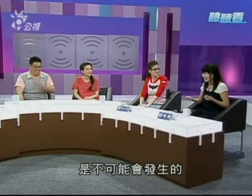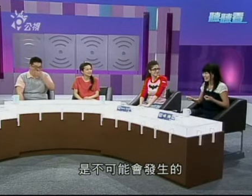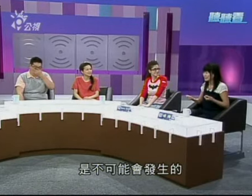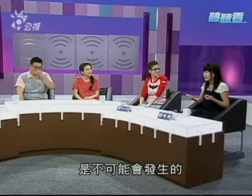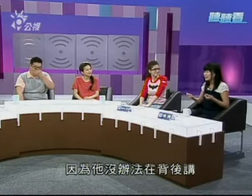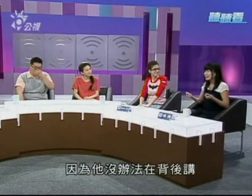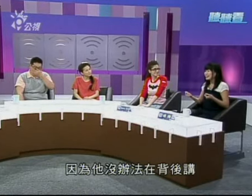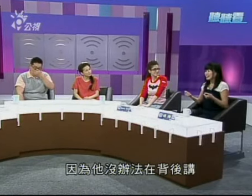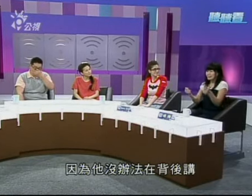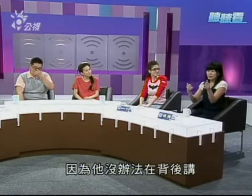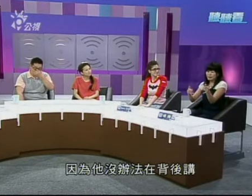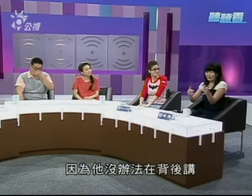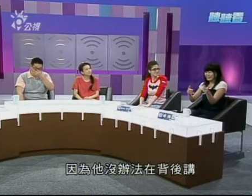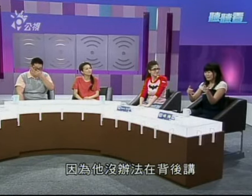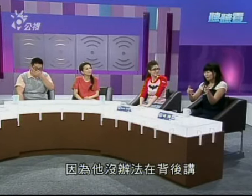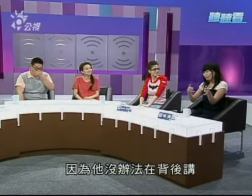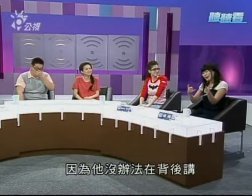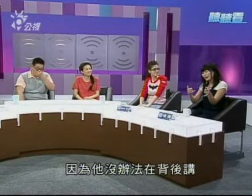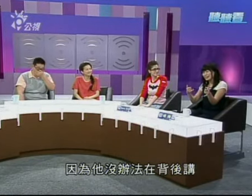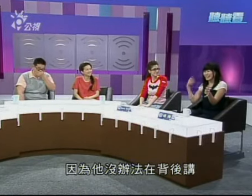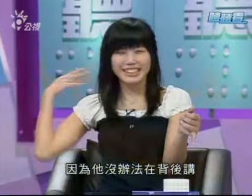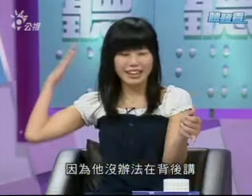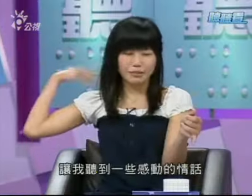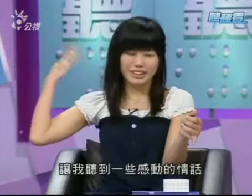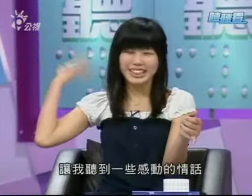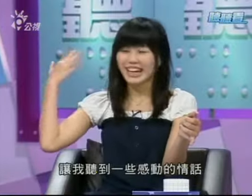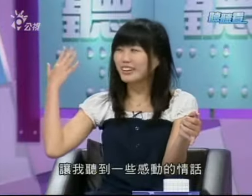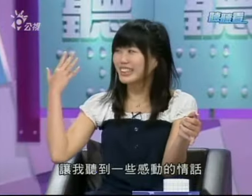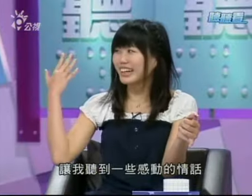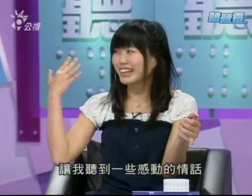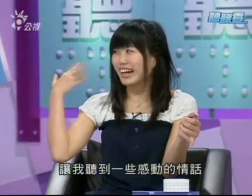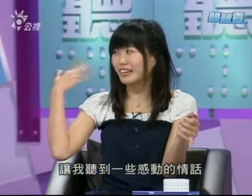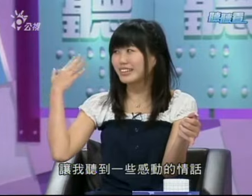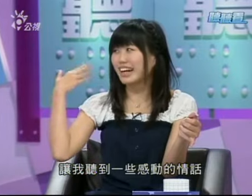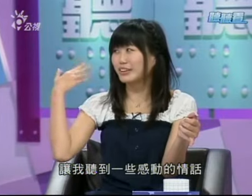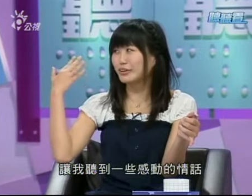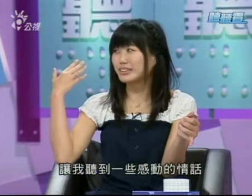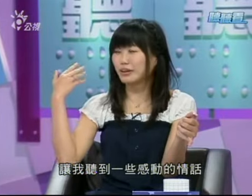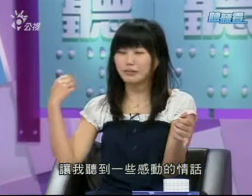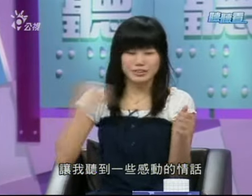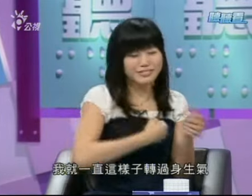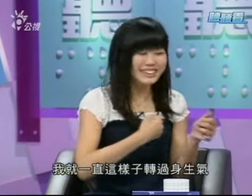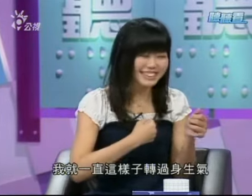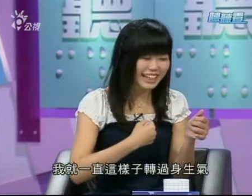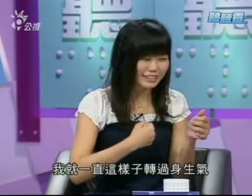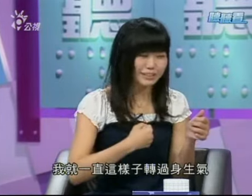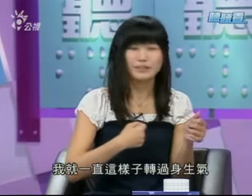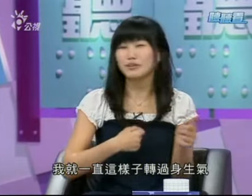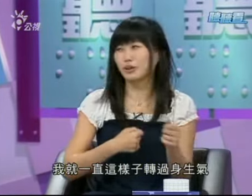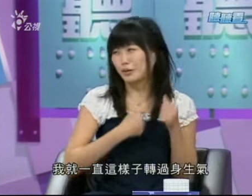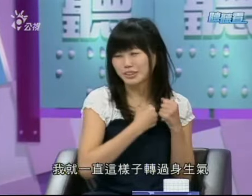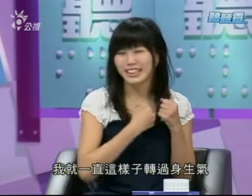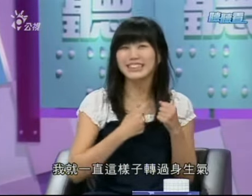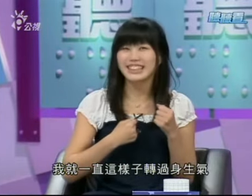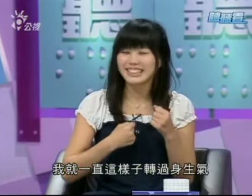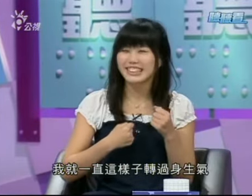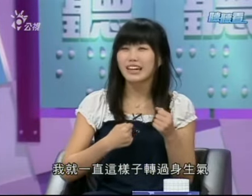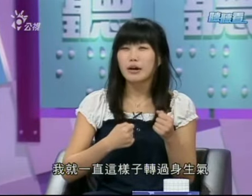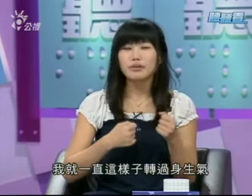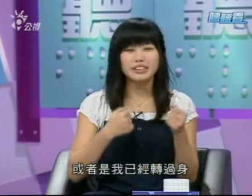生的因为他没办法在背后讲让我听到一些感动的情话我就一直这样子转过身生气或者